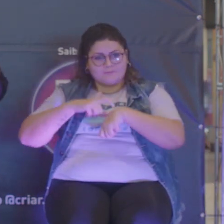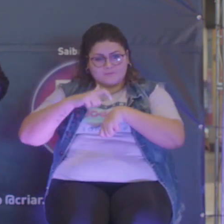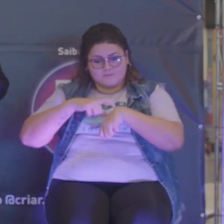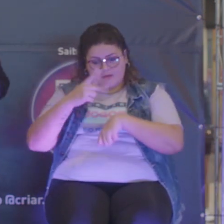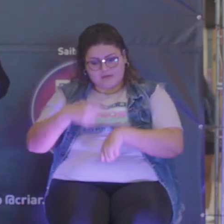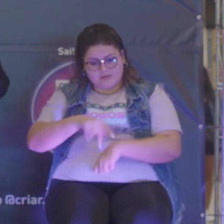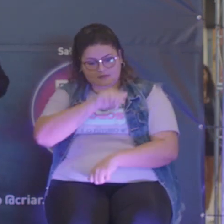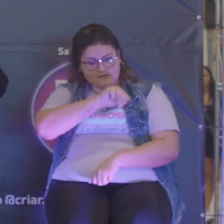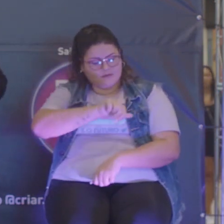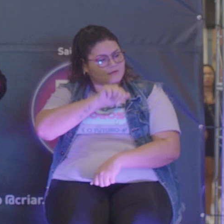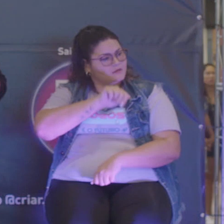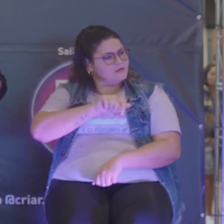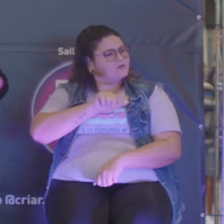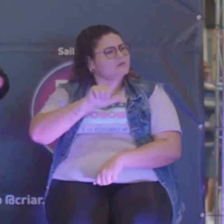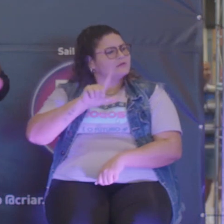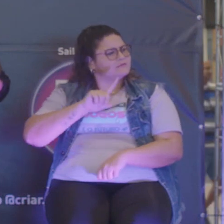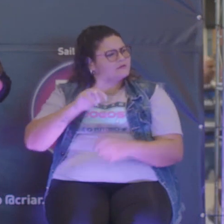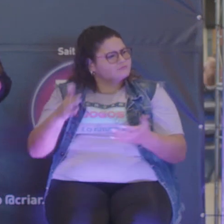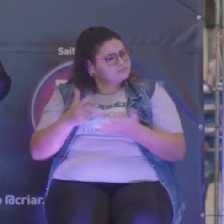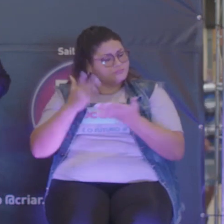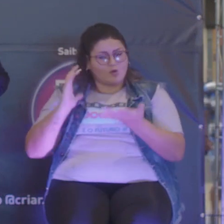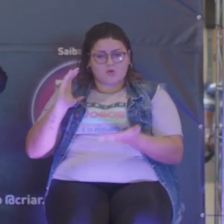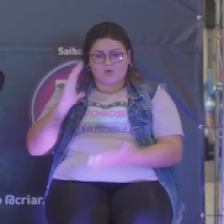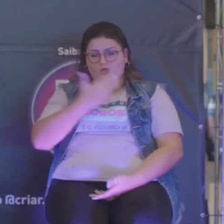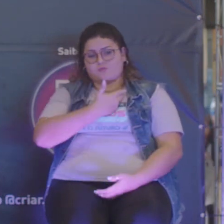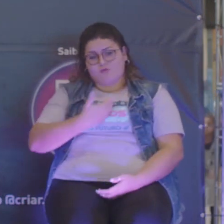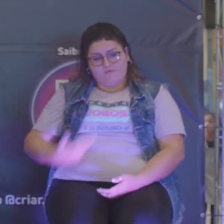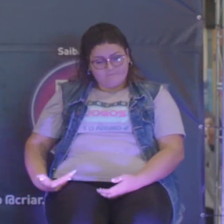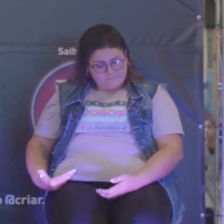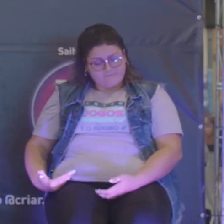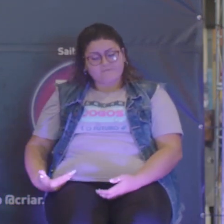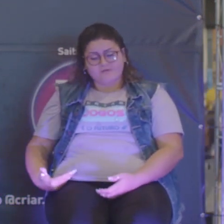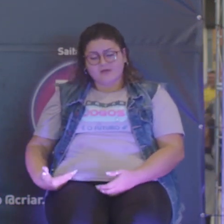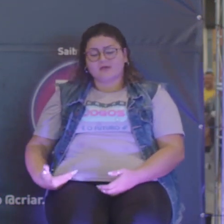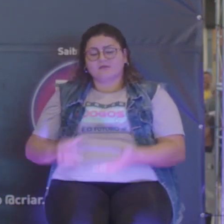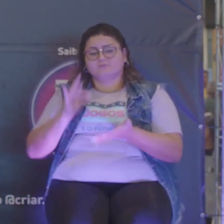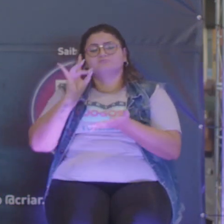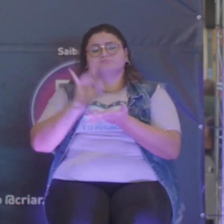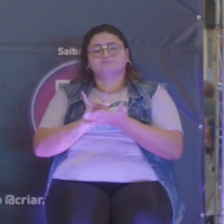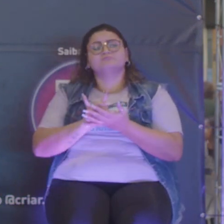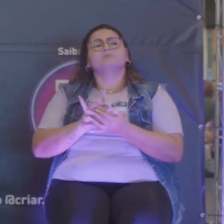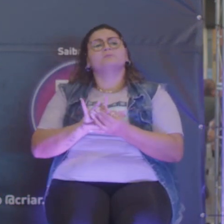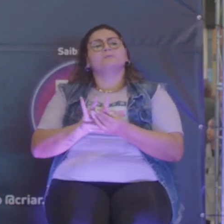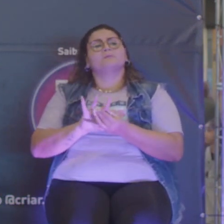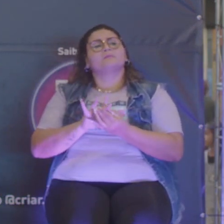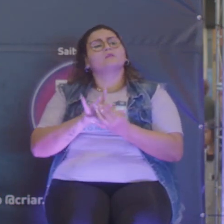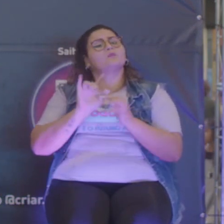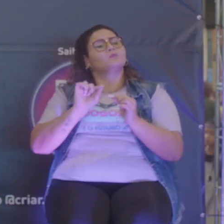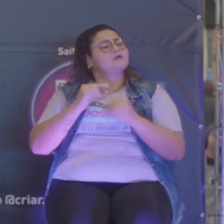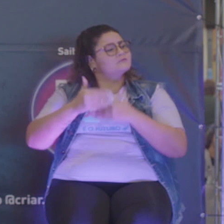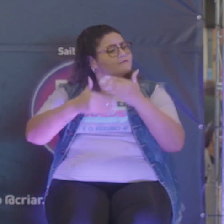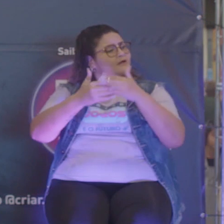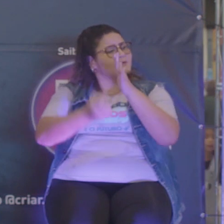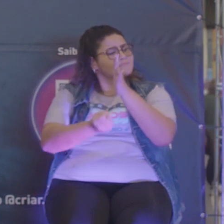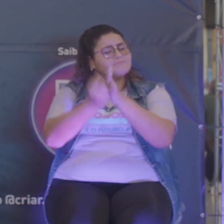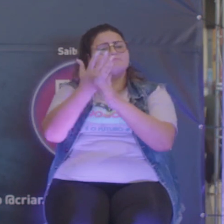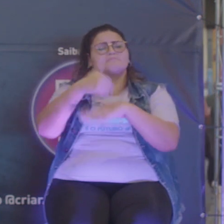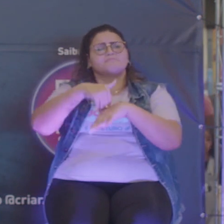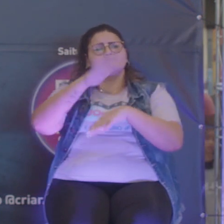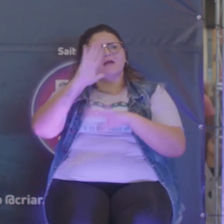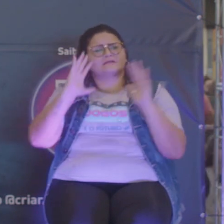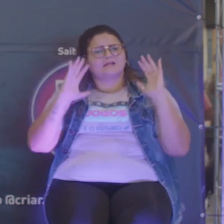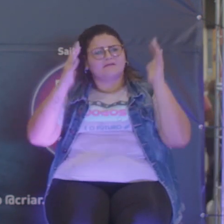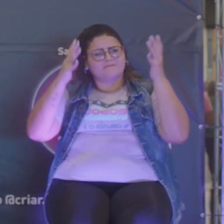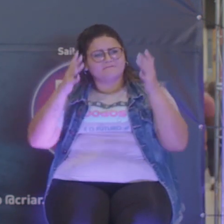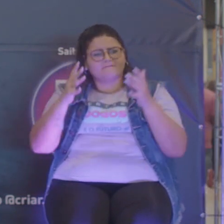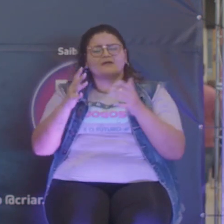Janeiro, a gente tem diversos fomentos do governo, do estado, tá? Para que a gente desempenhe mais eventos com relação